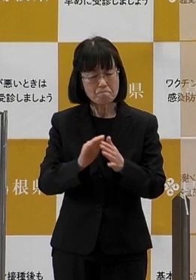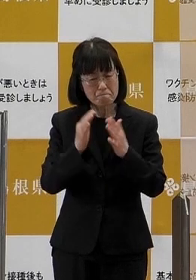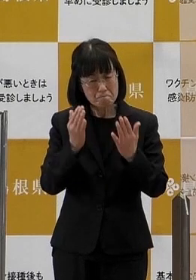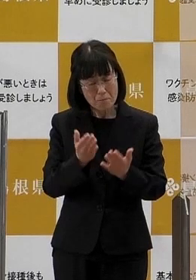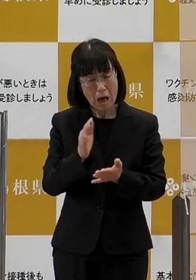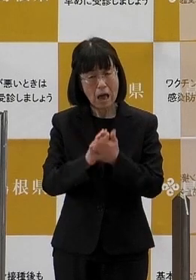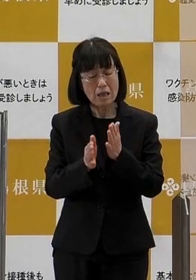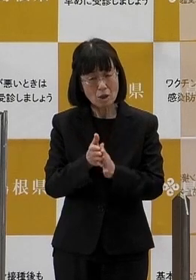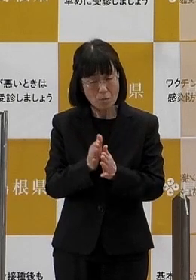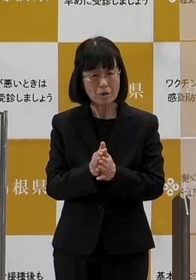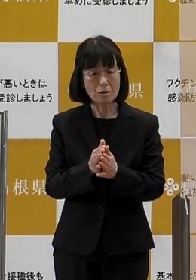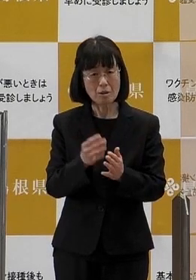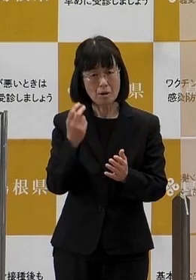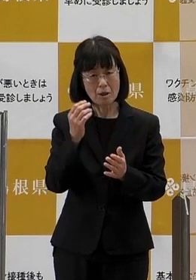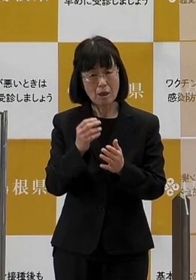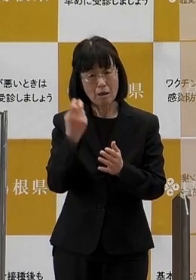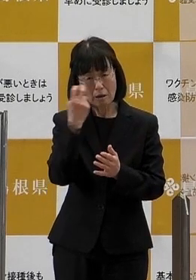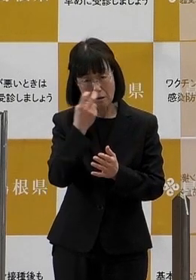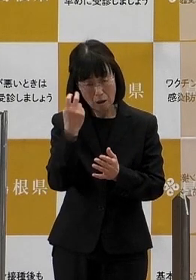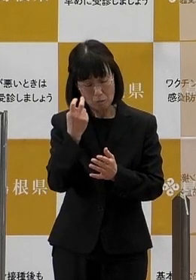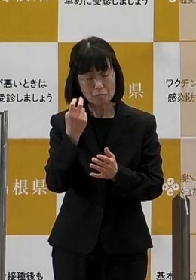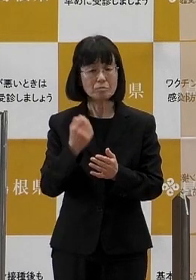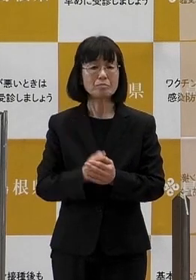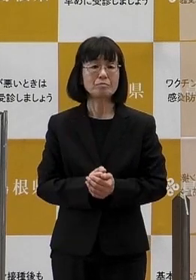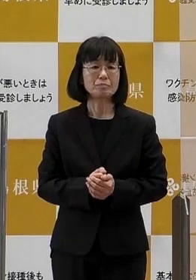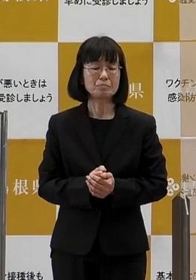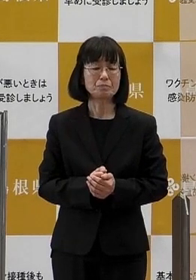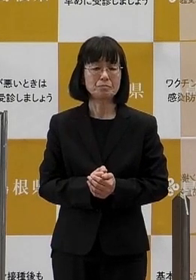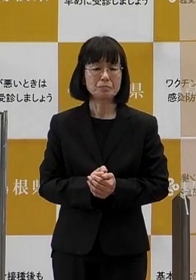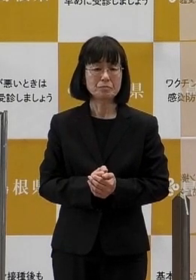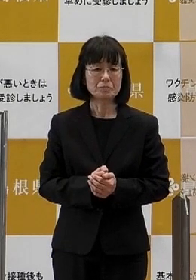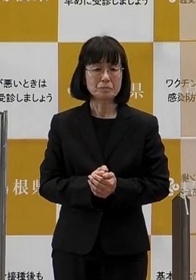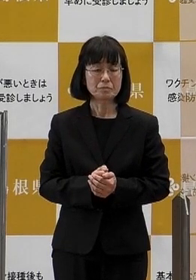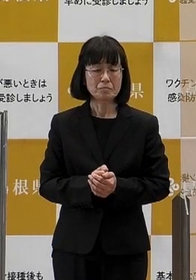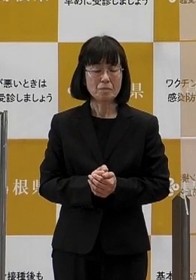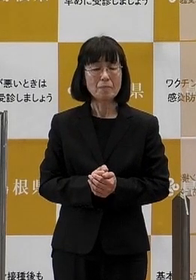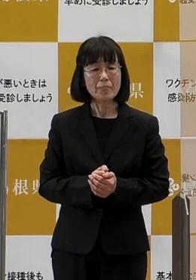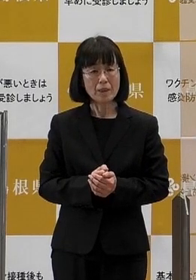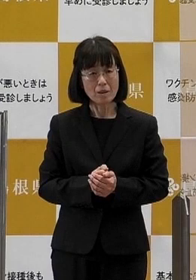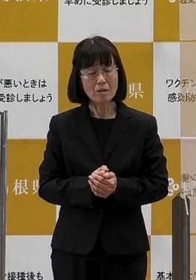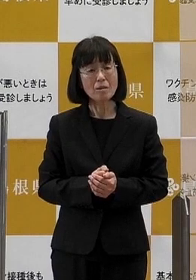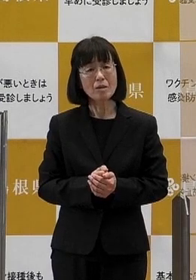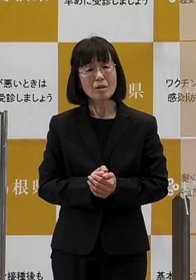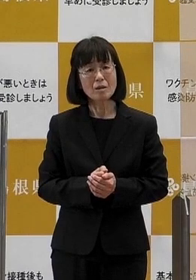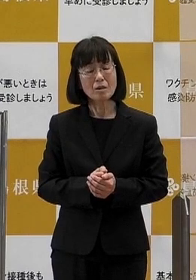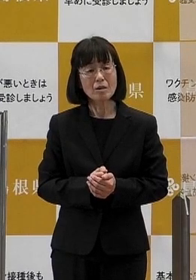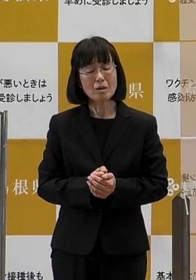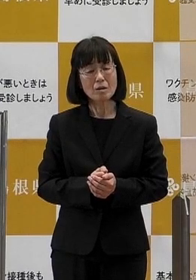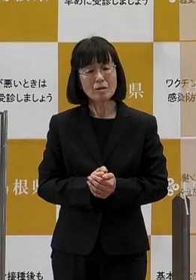上品な言葉で言うと、まあ、釈迦に説法ですかね。もうちょっと下品な言葉あるけど、そっちはやめておきましょう。